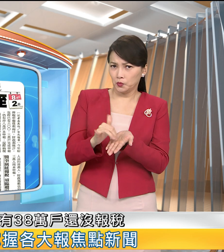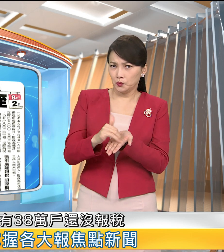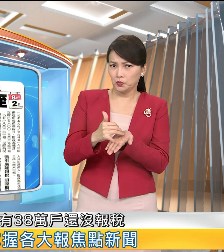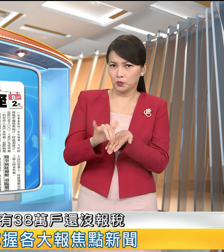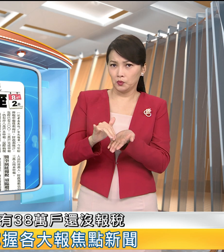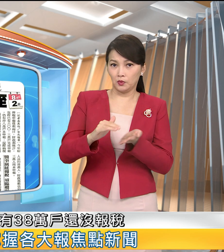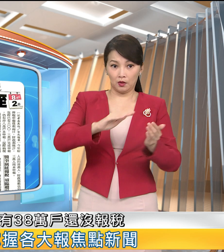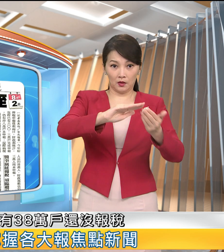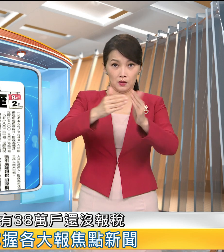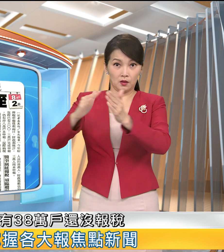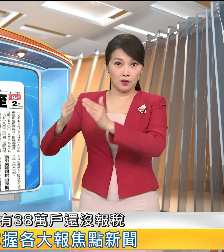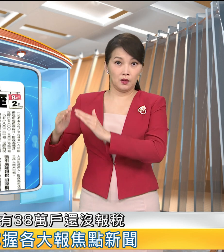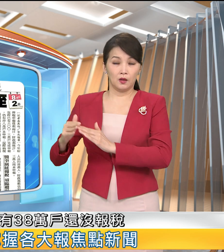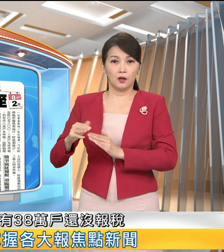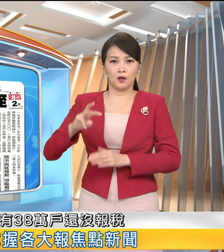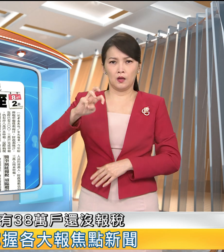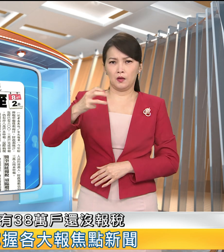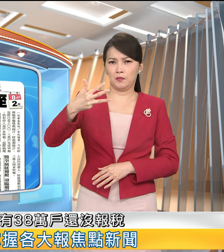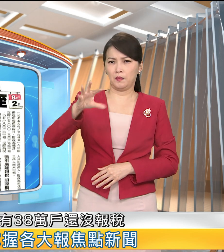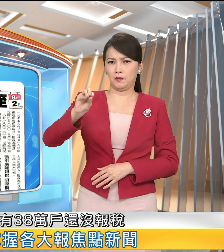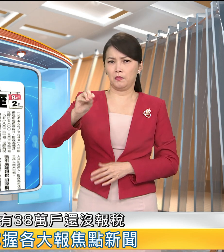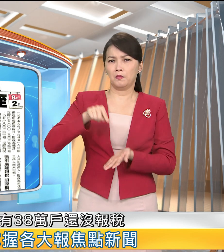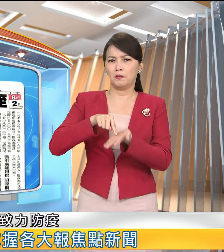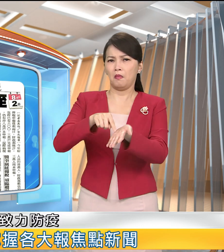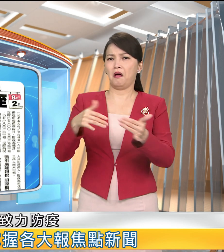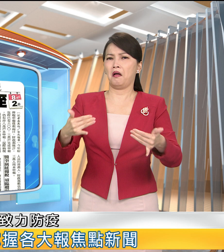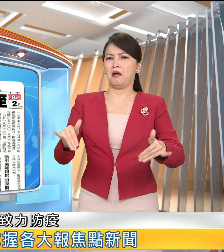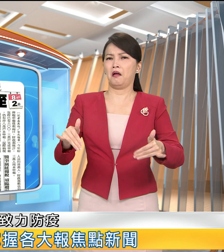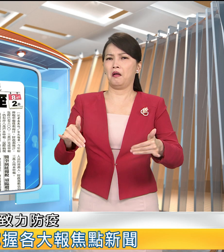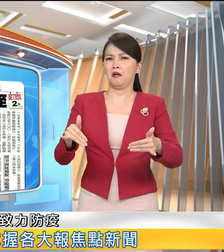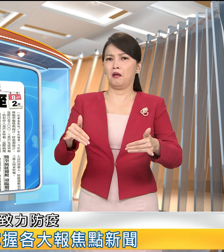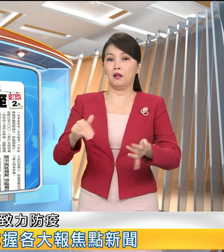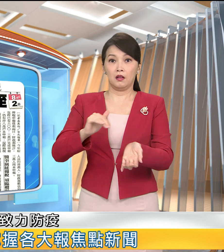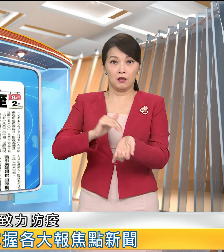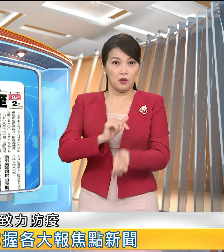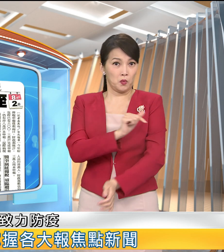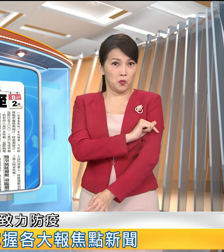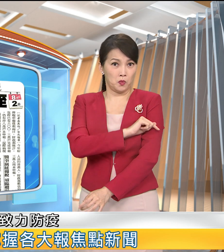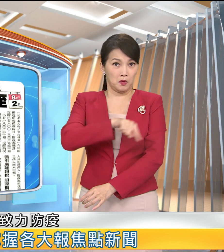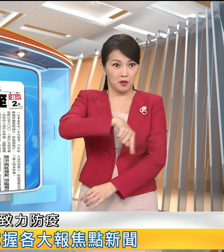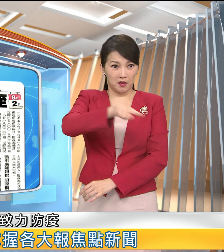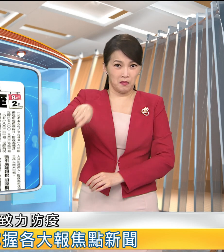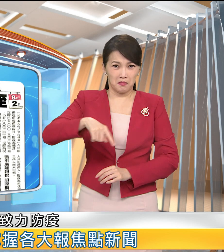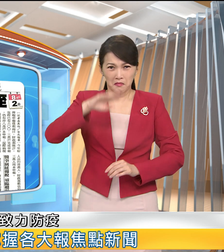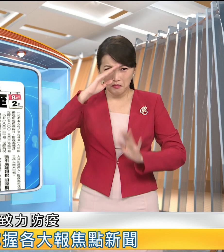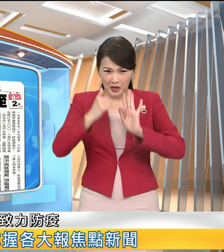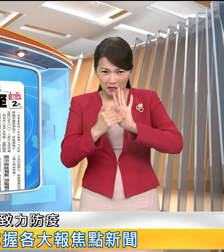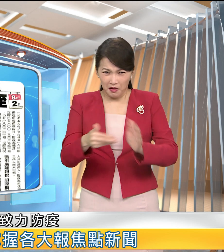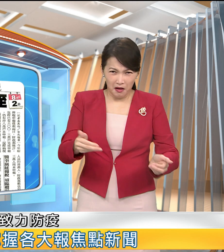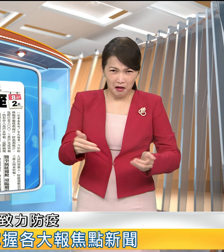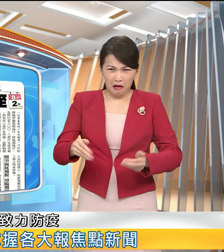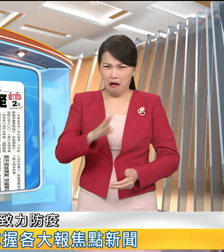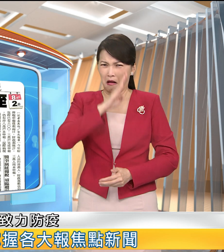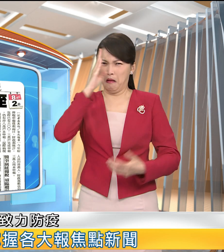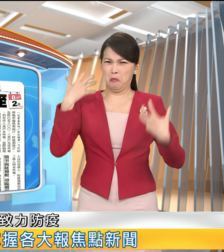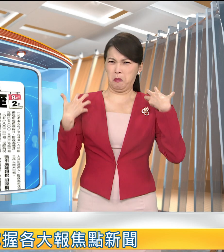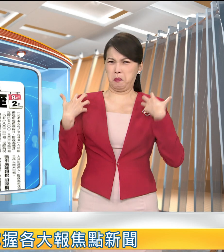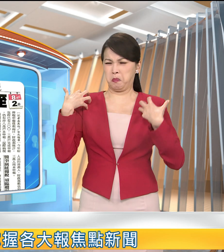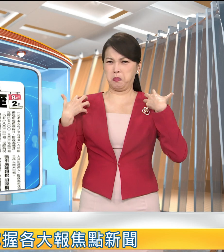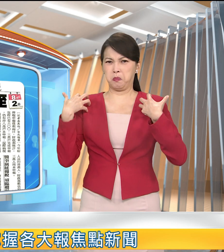有38万户还没有报税。而考量到医师人员致力于防疫，财政部宣